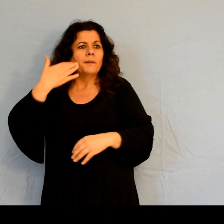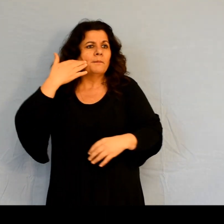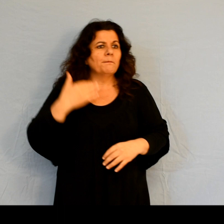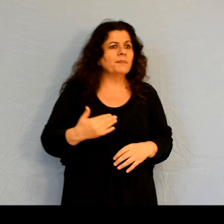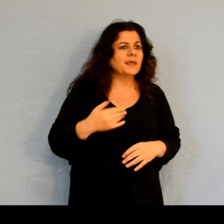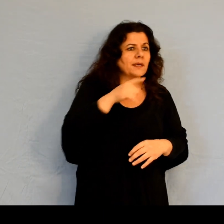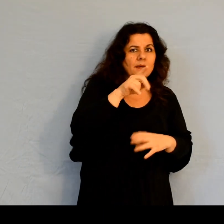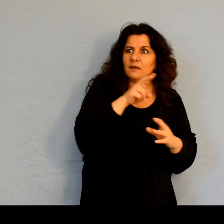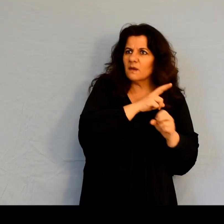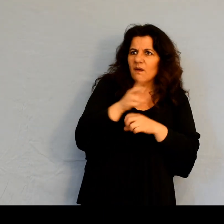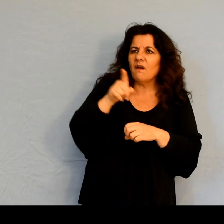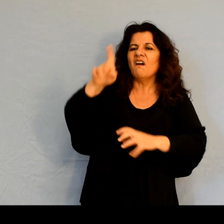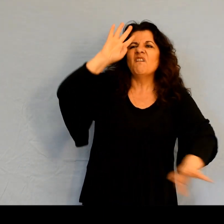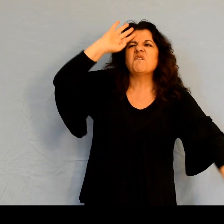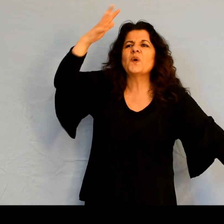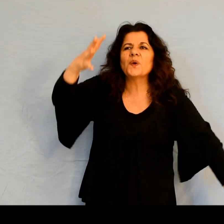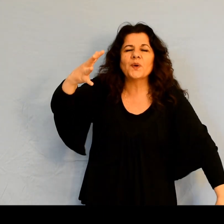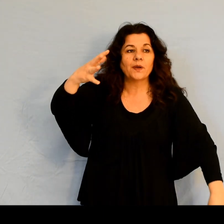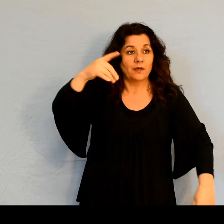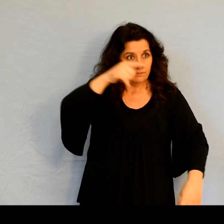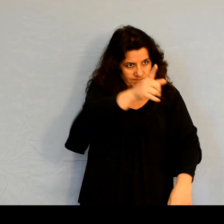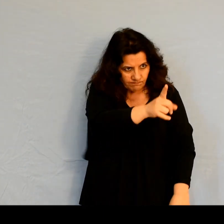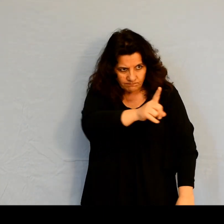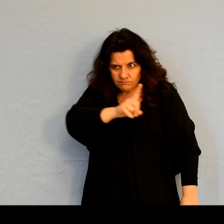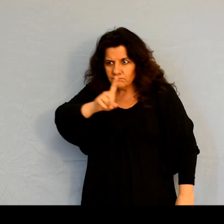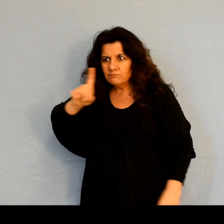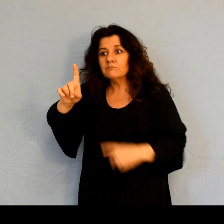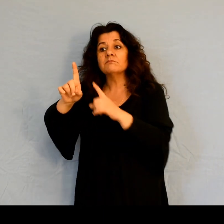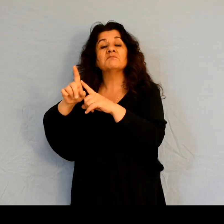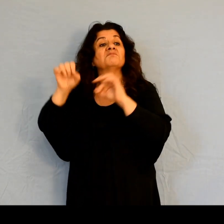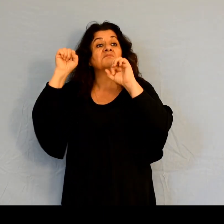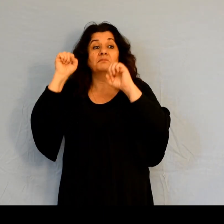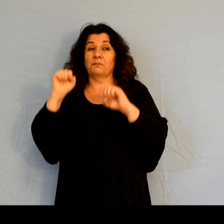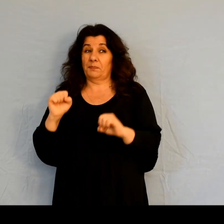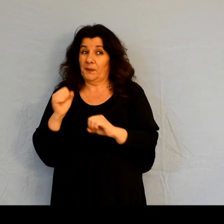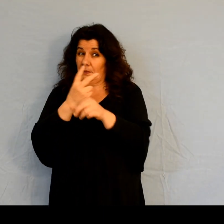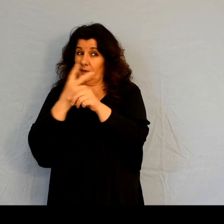fou, il sera passible de la géhenne de feu.